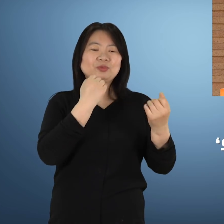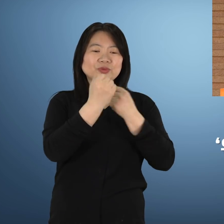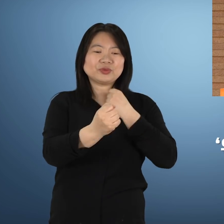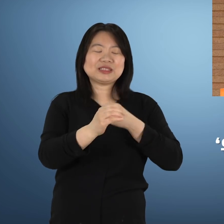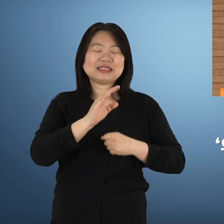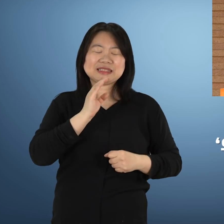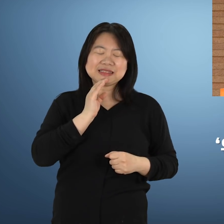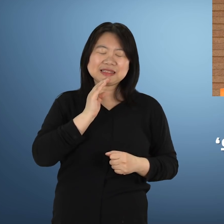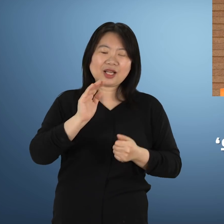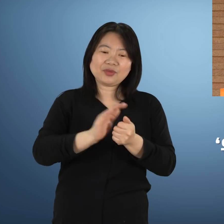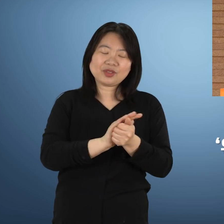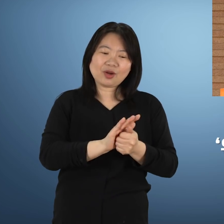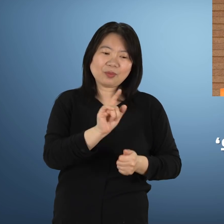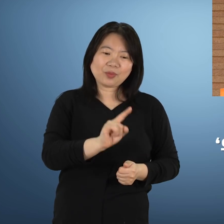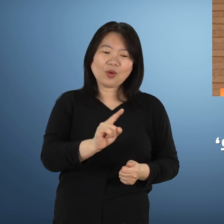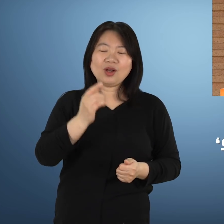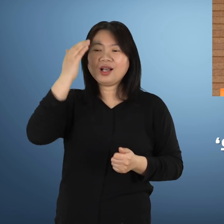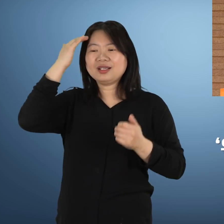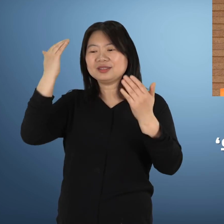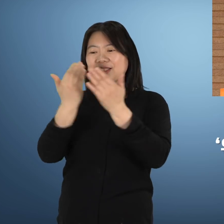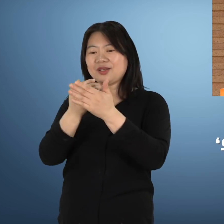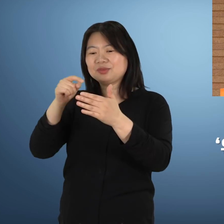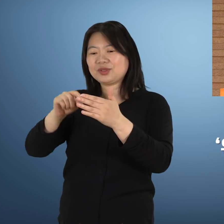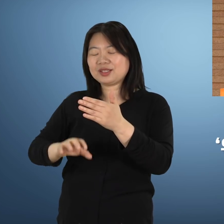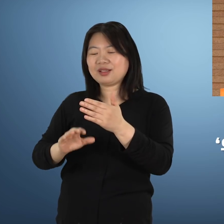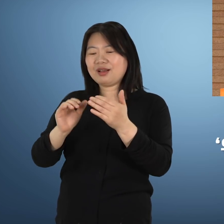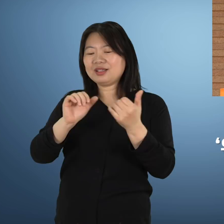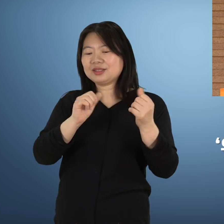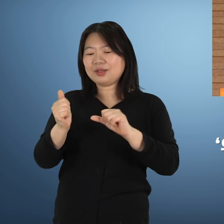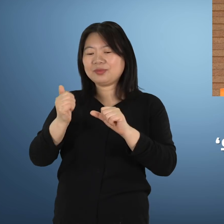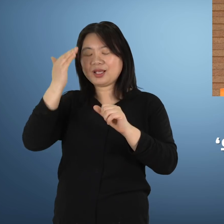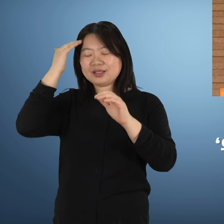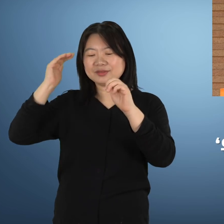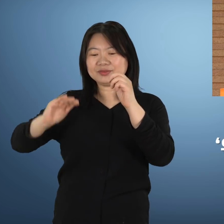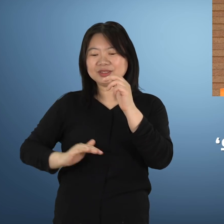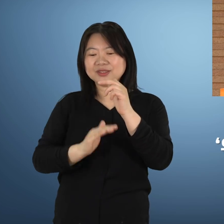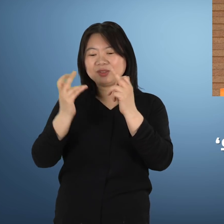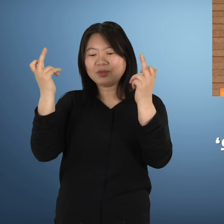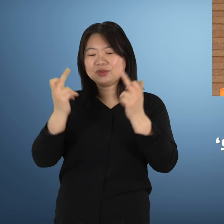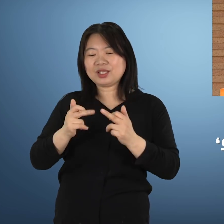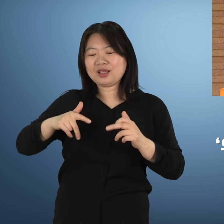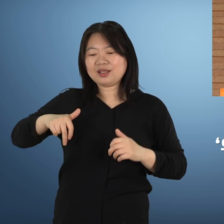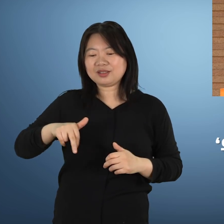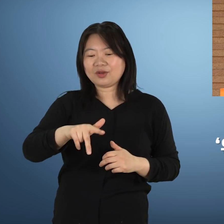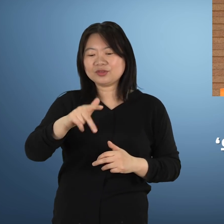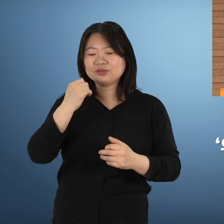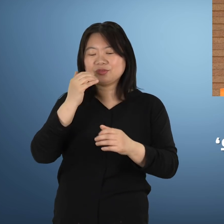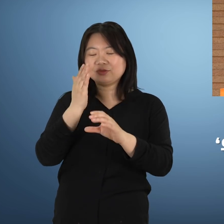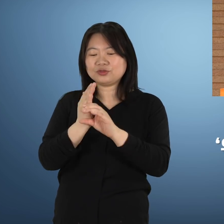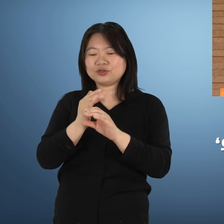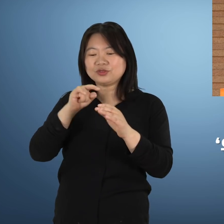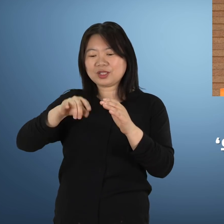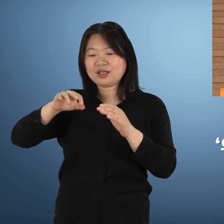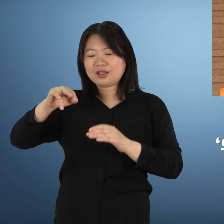포로 중에도 흑암 중에도 사망의 음침한 골짜기를 걷고 있는 중에도